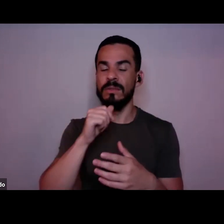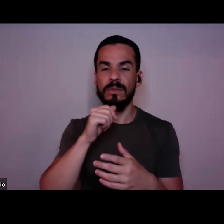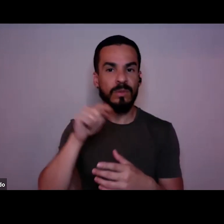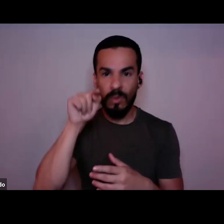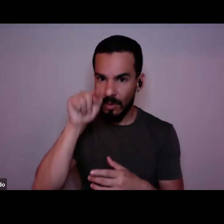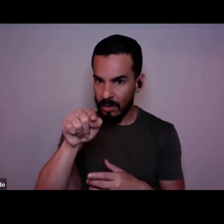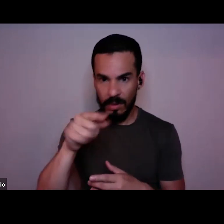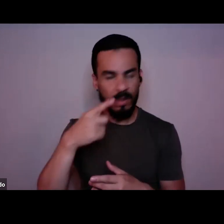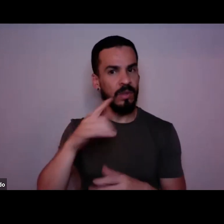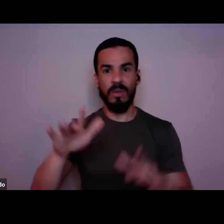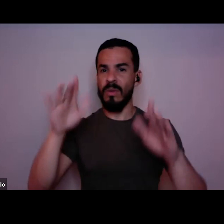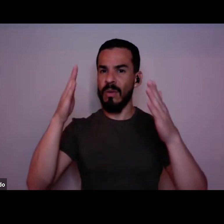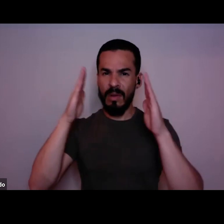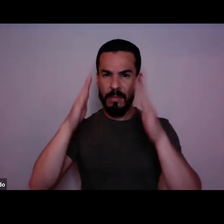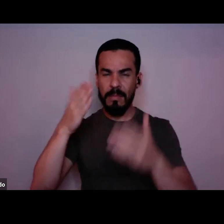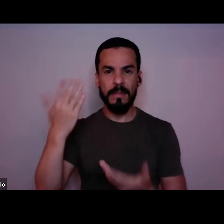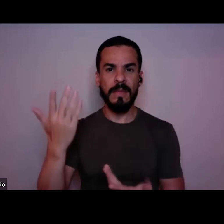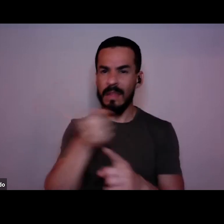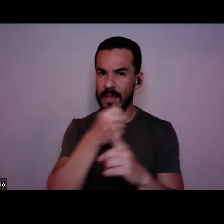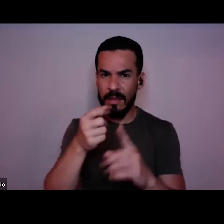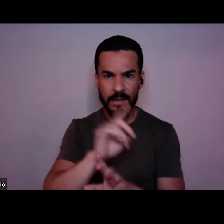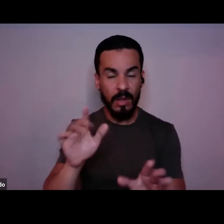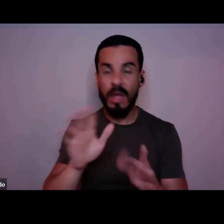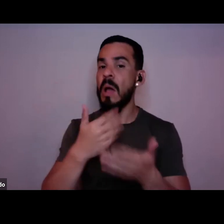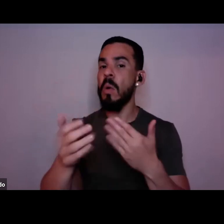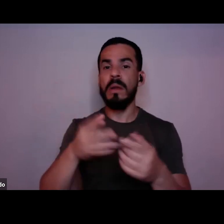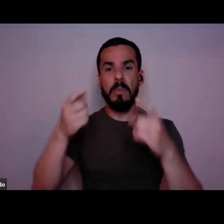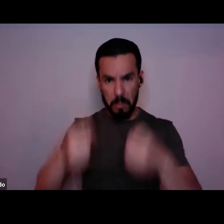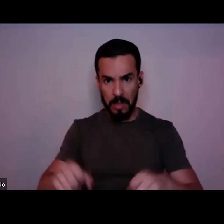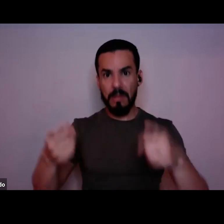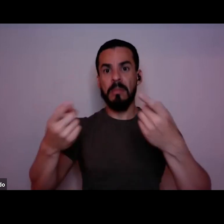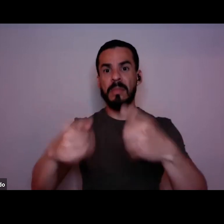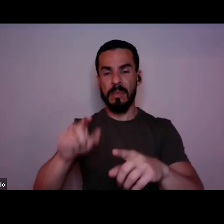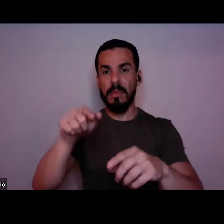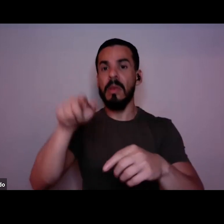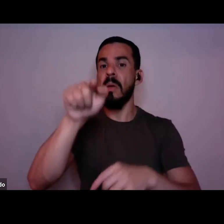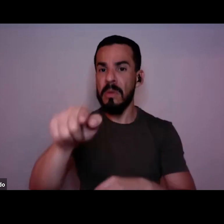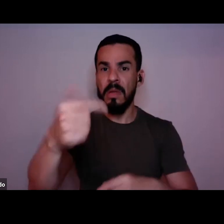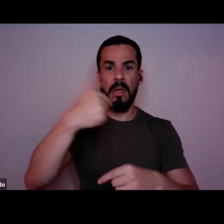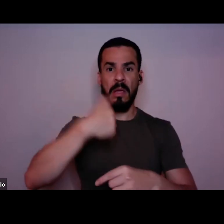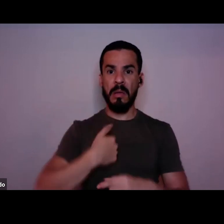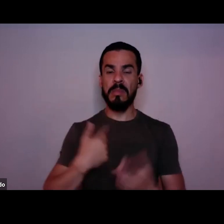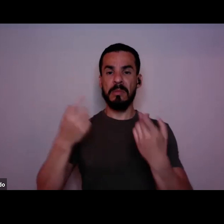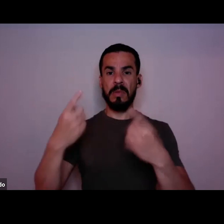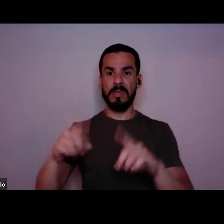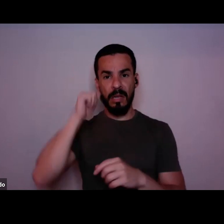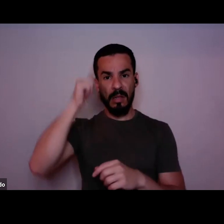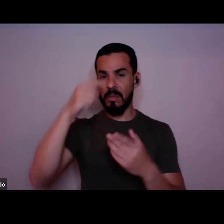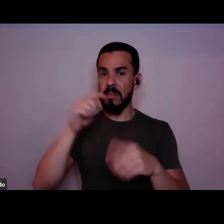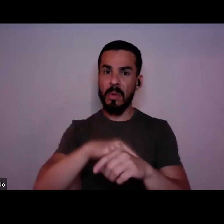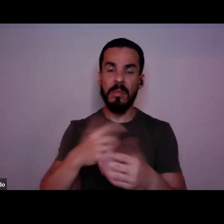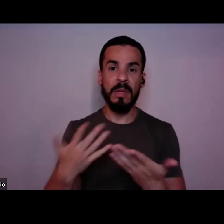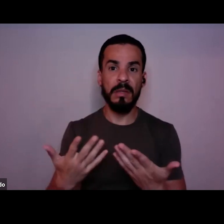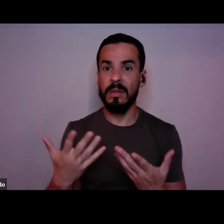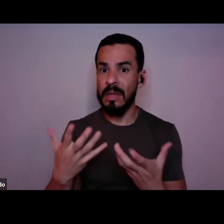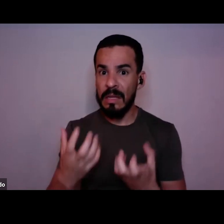no gratis a cualquiera le puede pasar te puede pasar a ti me puede pasar a mí como adulta en un momento de desesperación